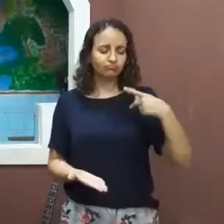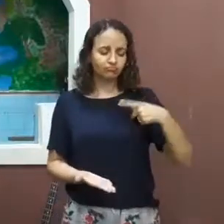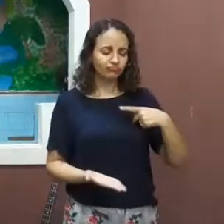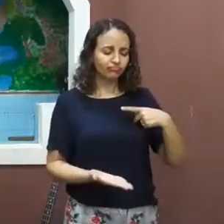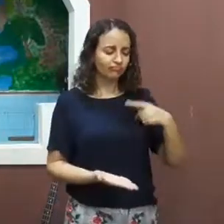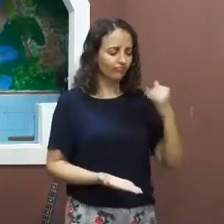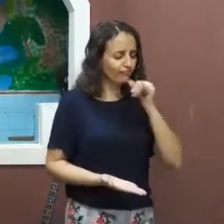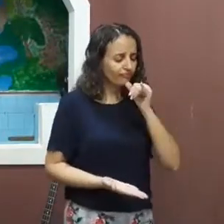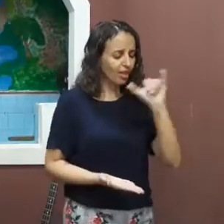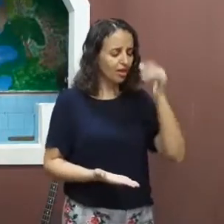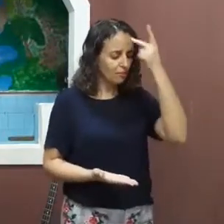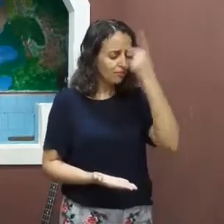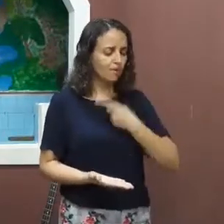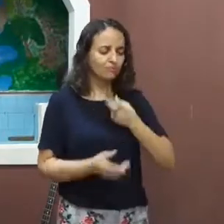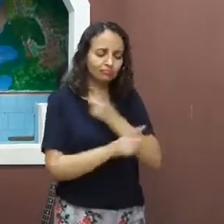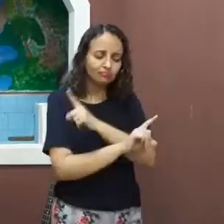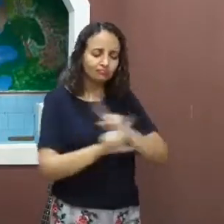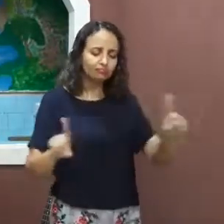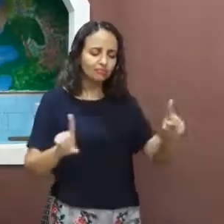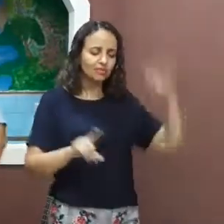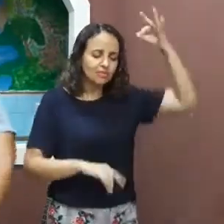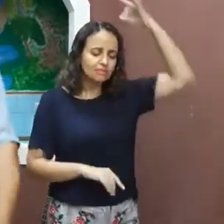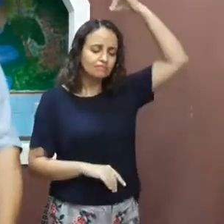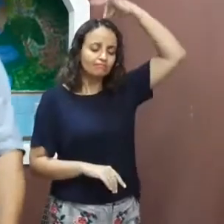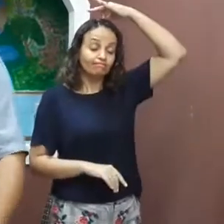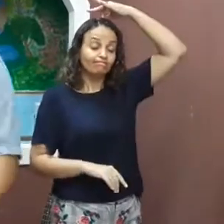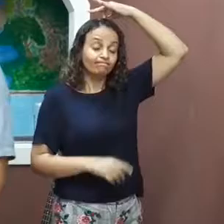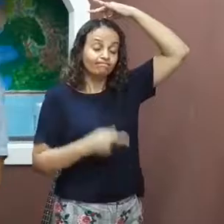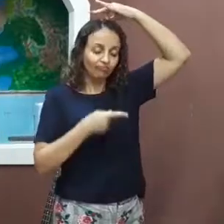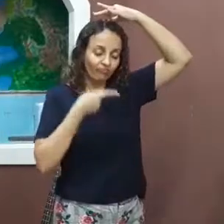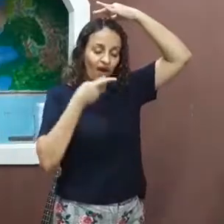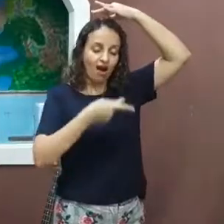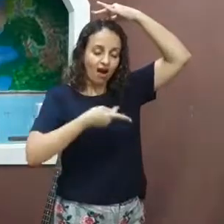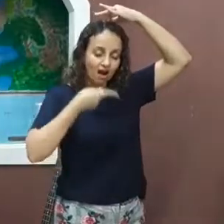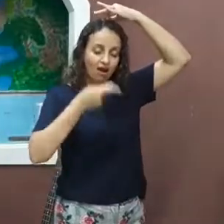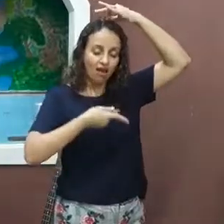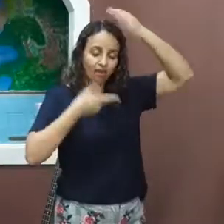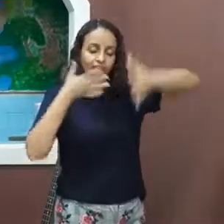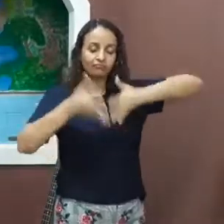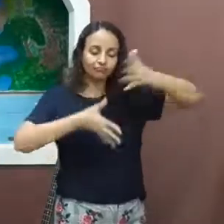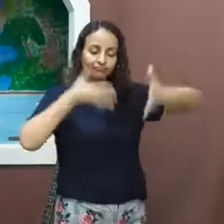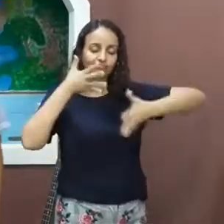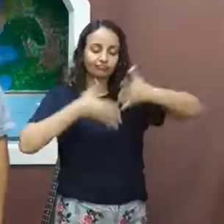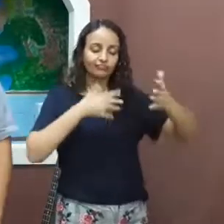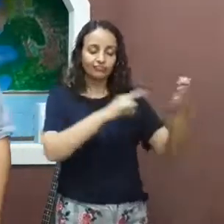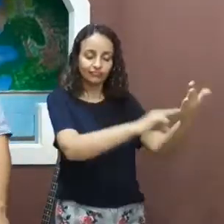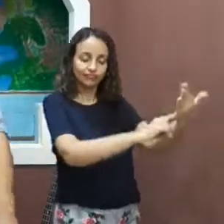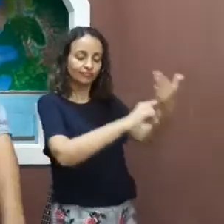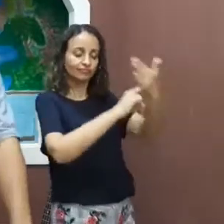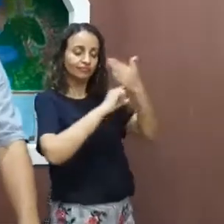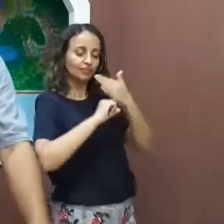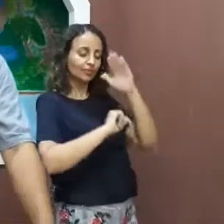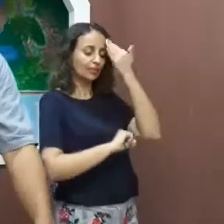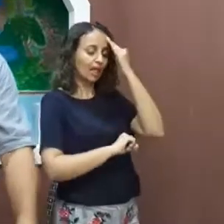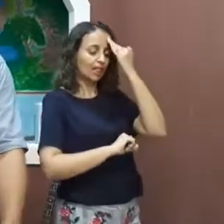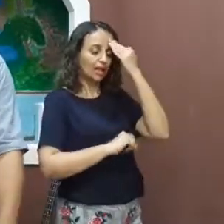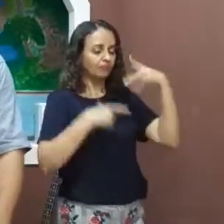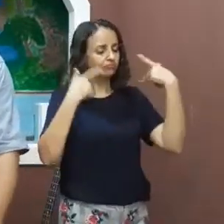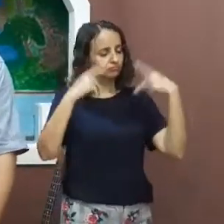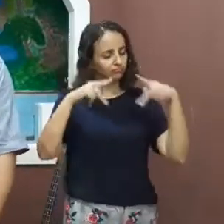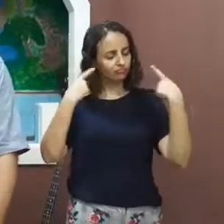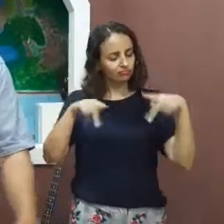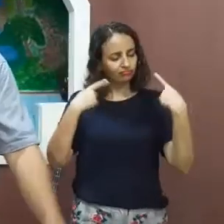teu Espírito Santo, Senhor Deus. Nos ajude, Pai, a entender e compreender a tua palavra nessa noite. Sim, No Jesus. nome de Jesus, eu peço